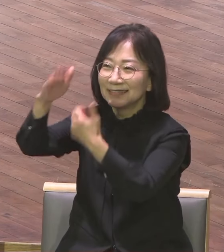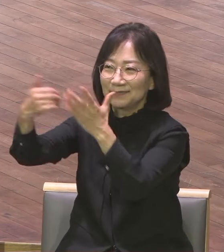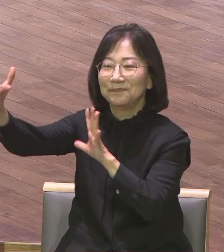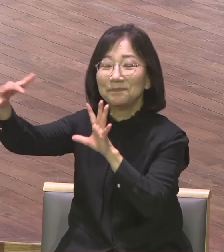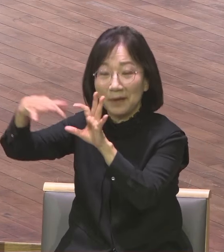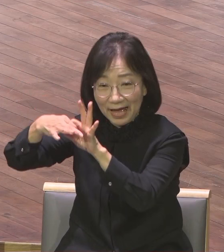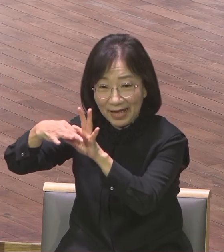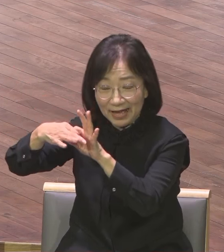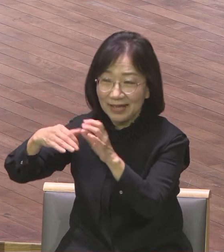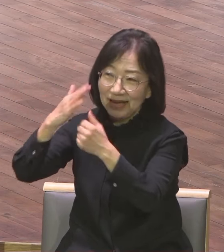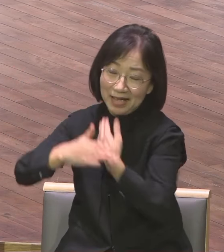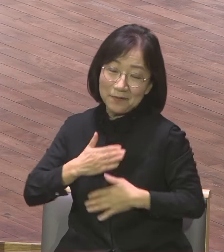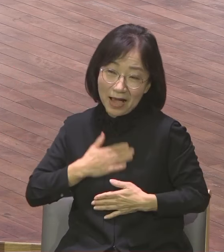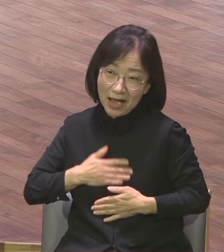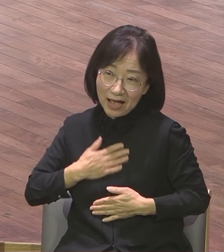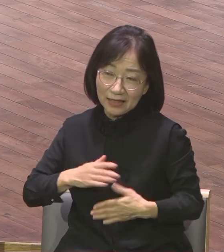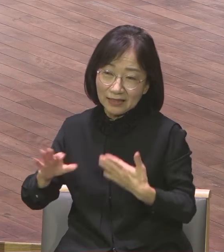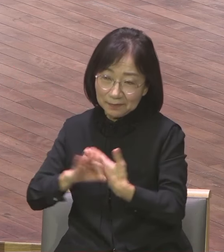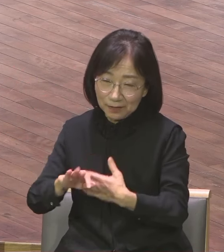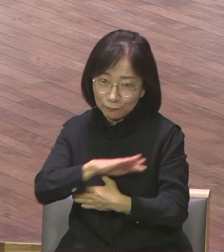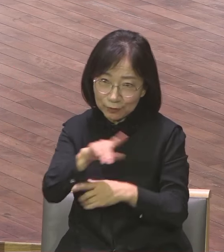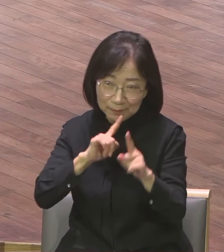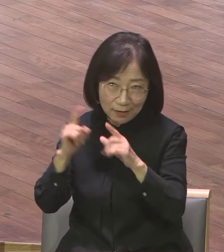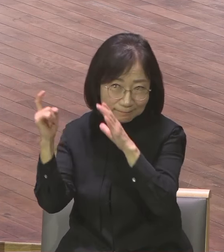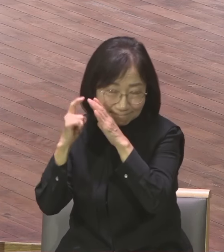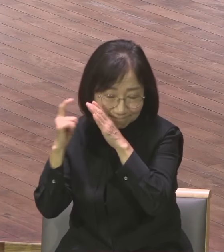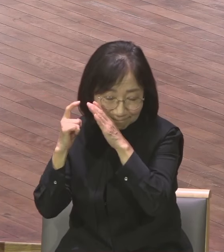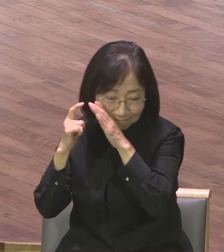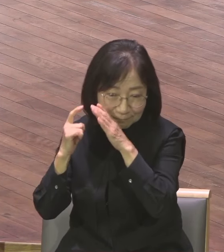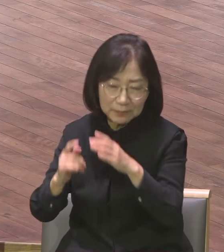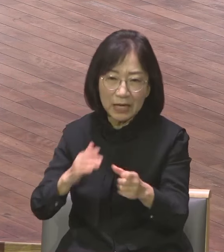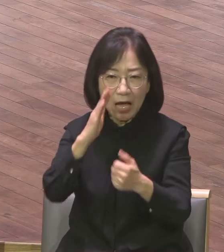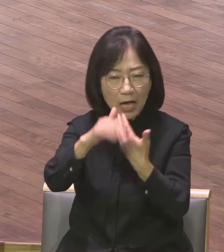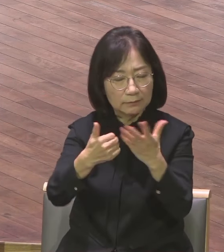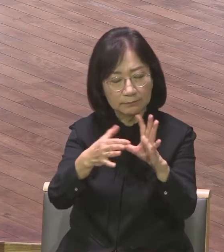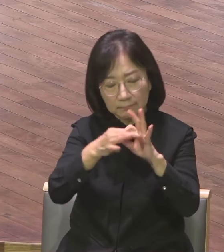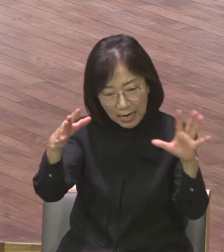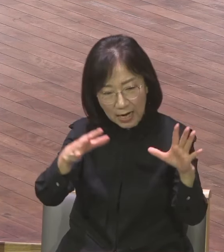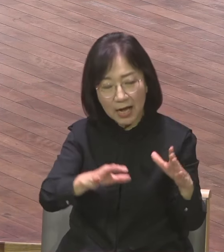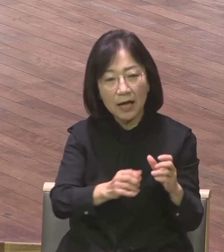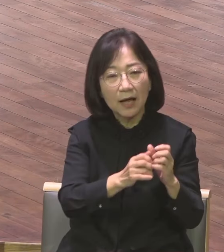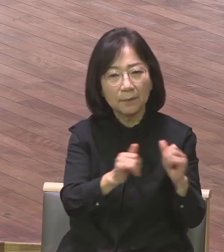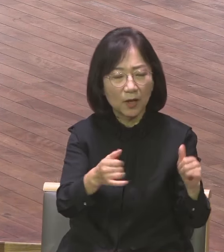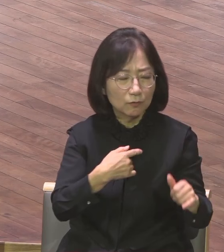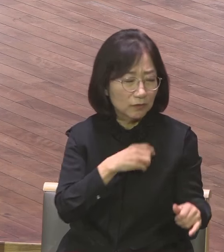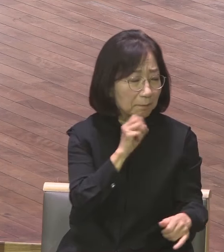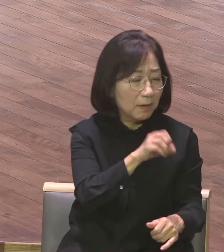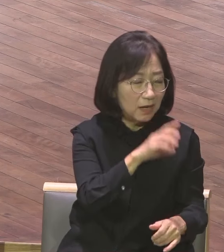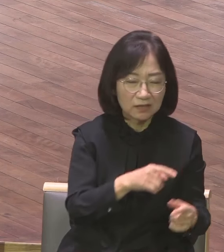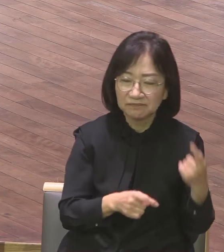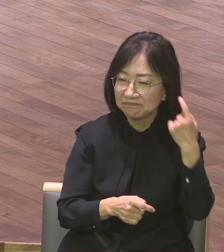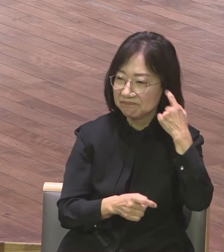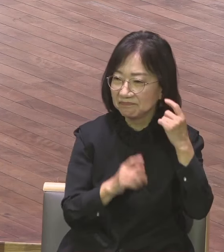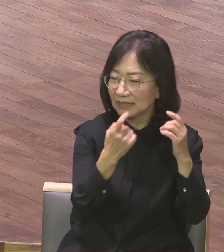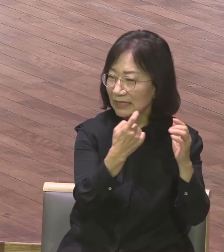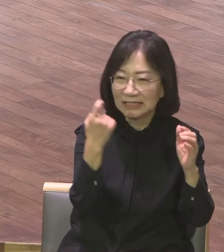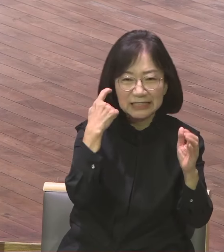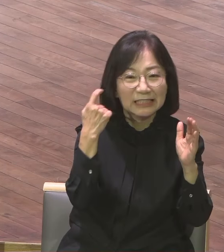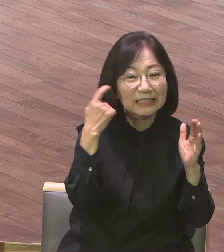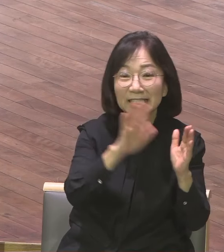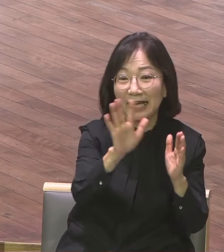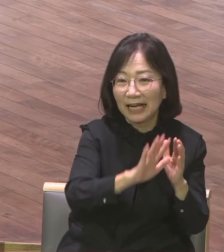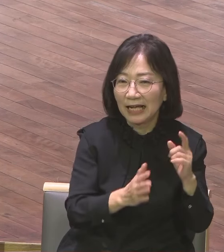하나님을 아는 자는 우리의 말을 듣고 하나님께 속하지 아니한 자는 우리의 말을 듣지 아니하나니 진리의